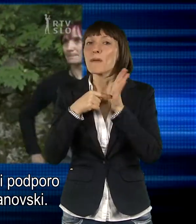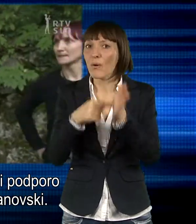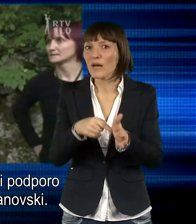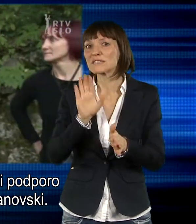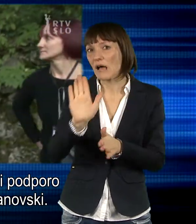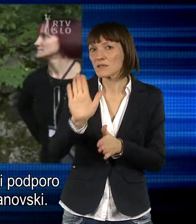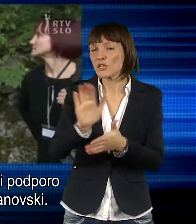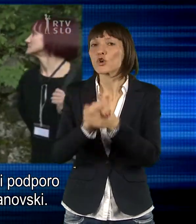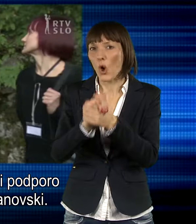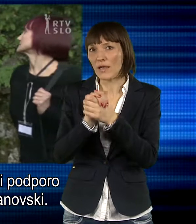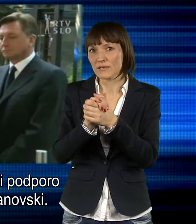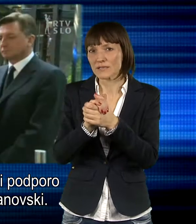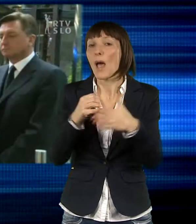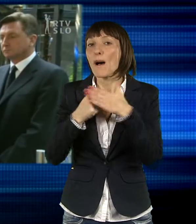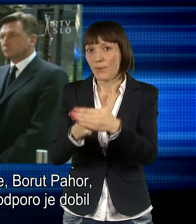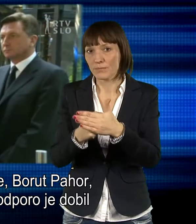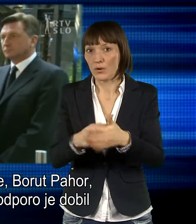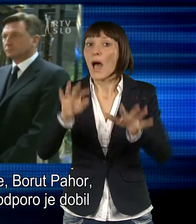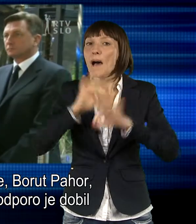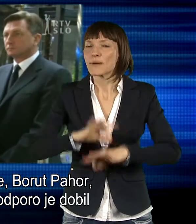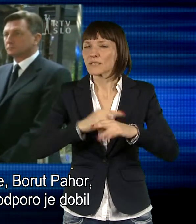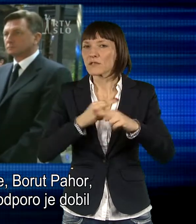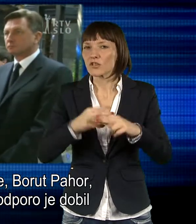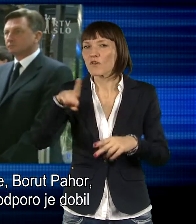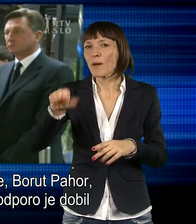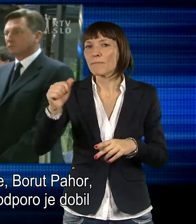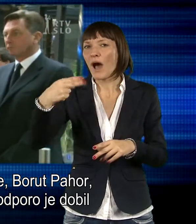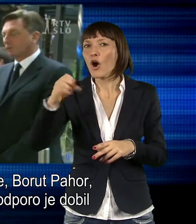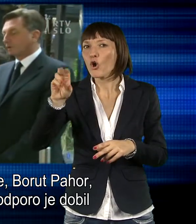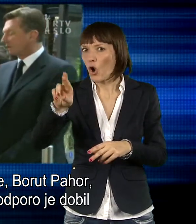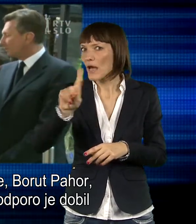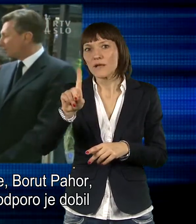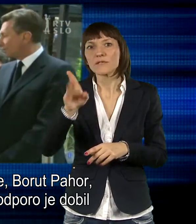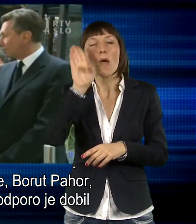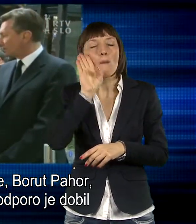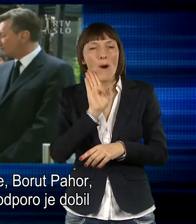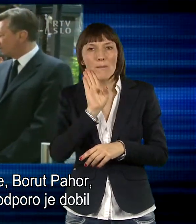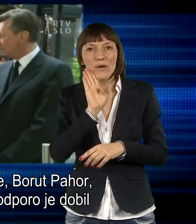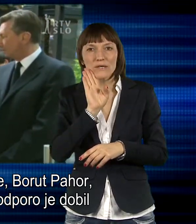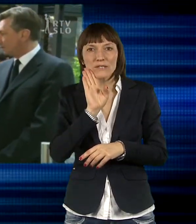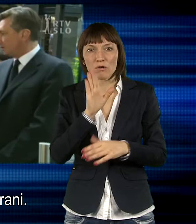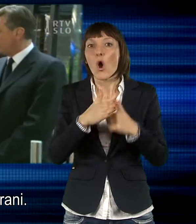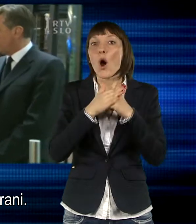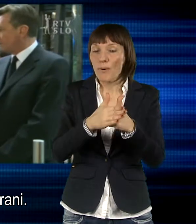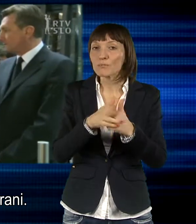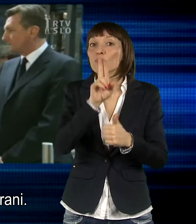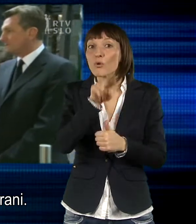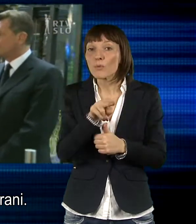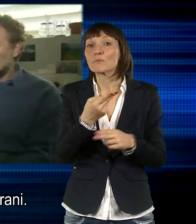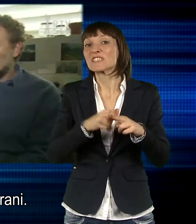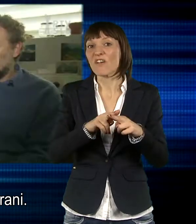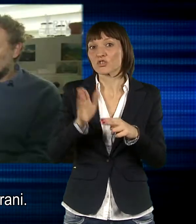izkazali podporo kolegici Stanovski. Predsednik države Borut Pahor je ni pomilostil. Podporo je dobil z več